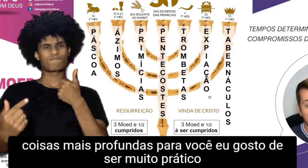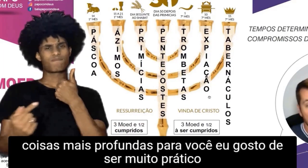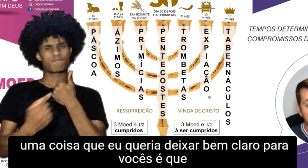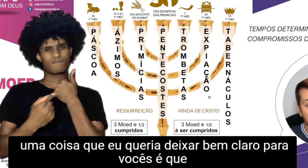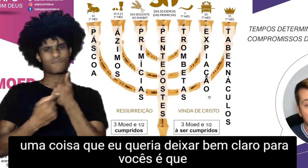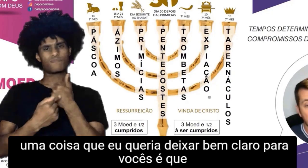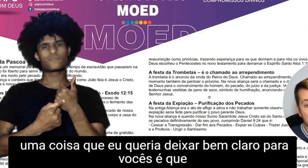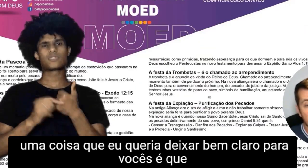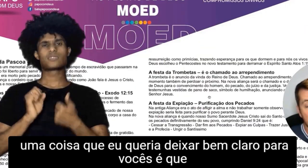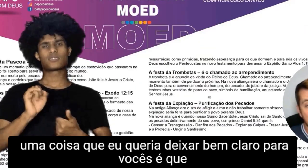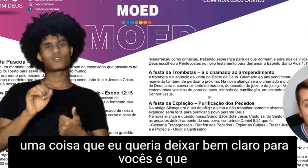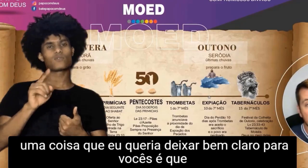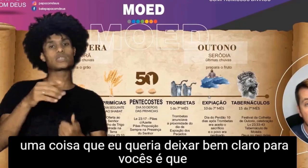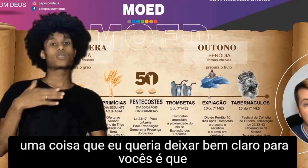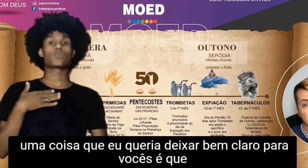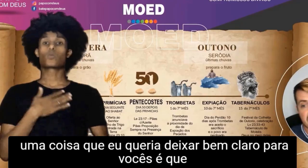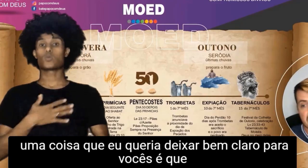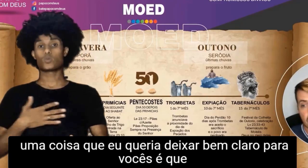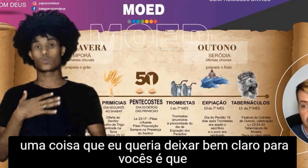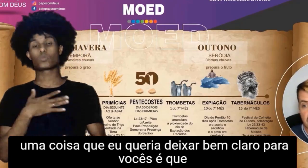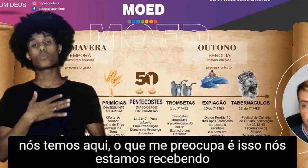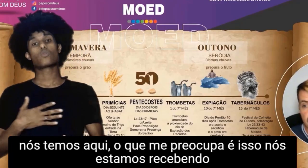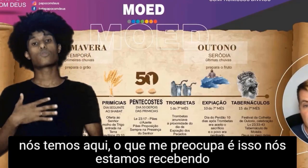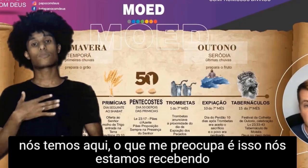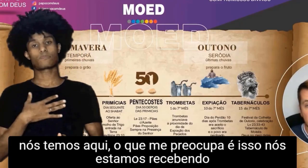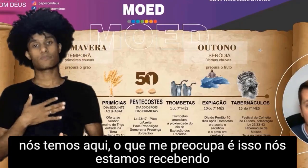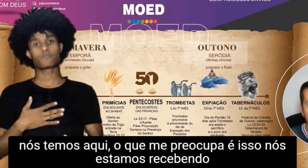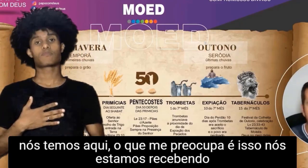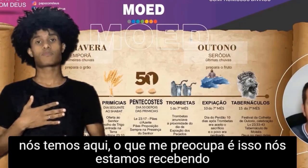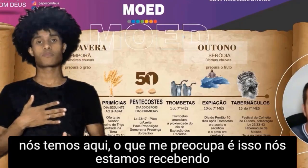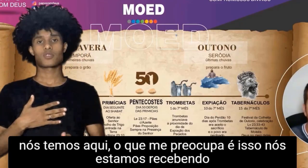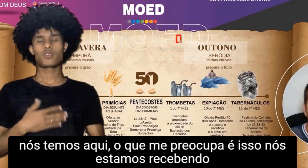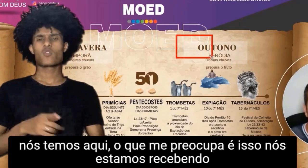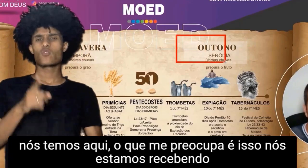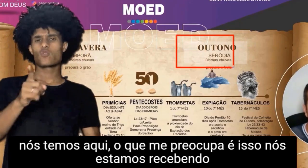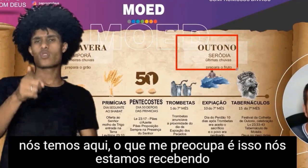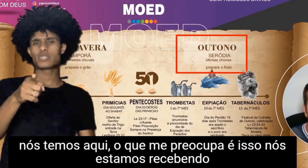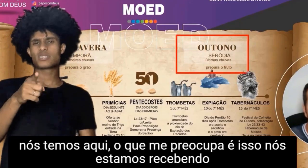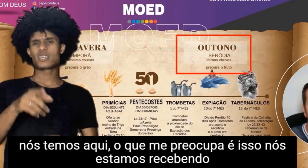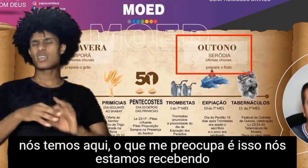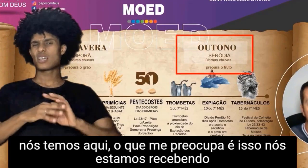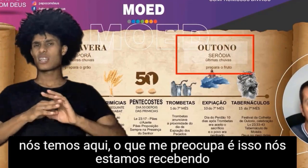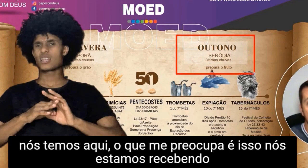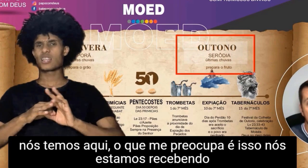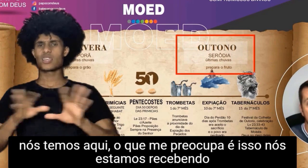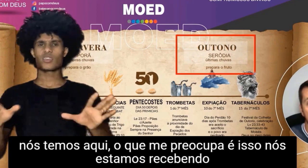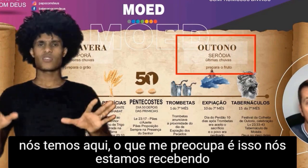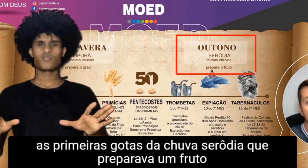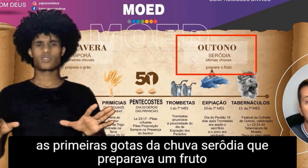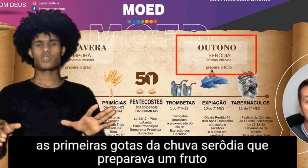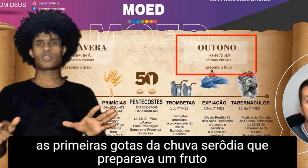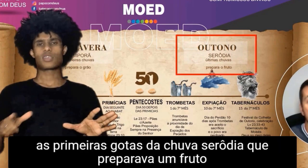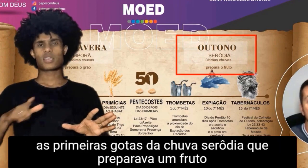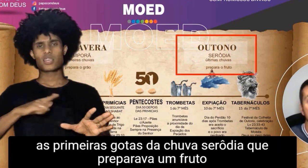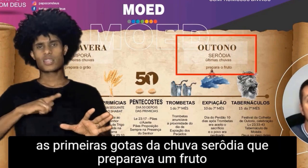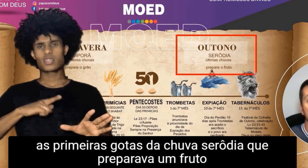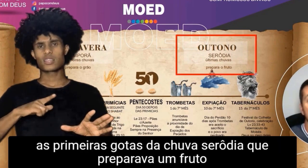prático. Uma coisa que eu queria deixar bem claro para vocês é que nós temos aqui, ó, o que me preocupa é isso, nós estamos